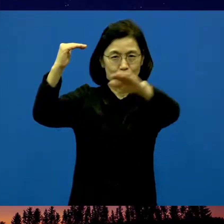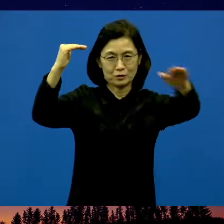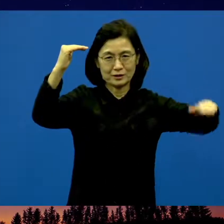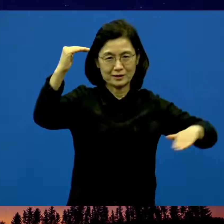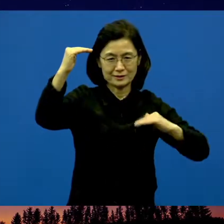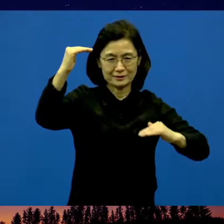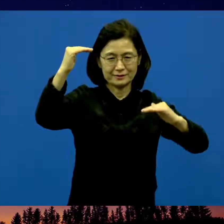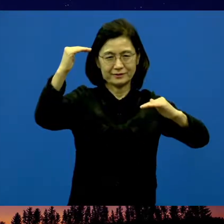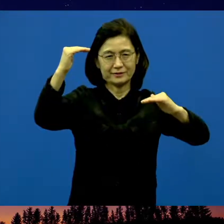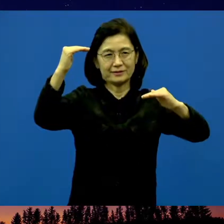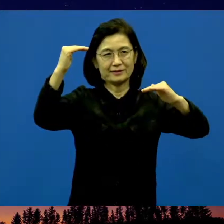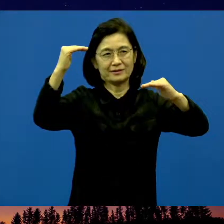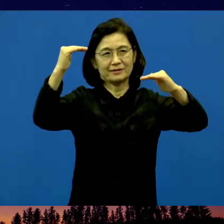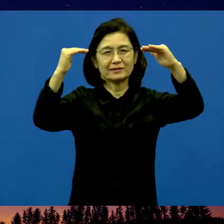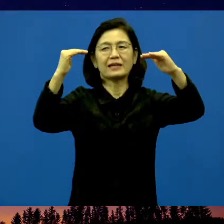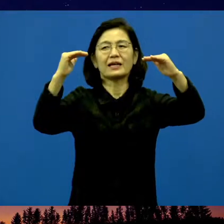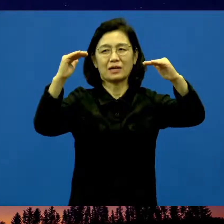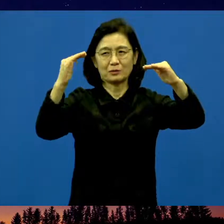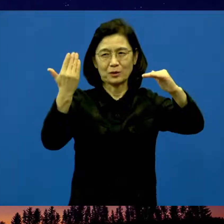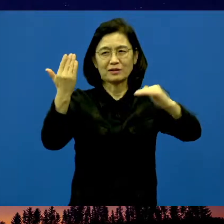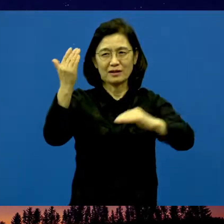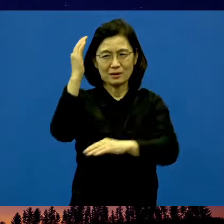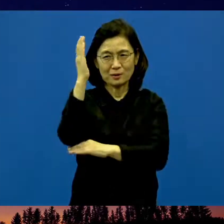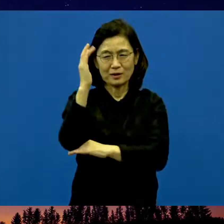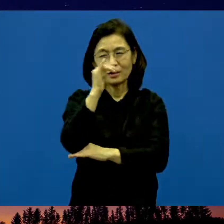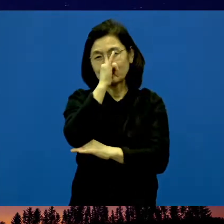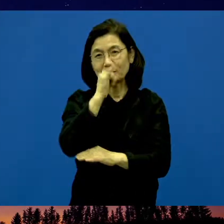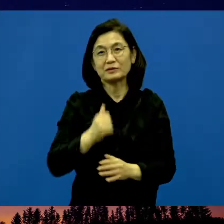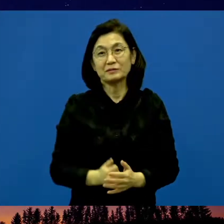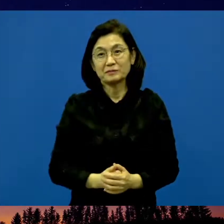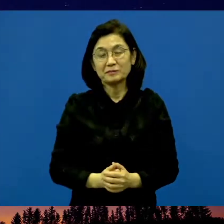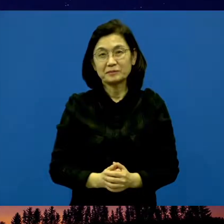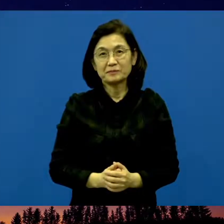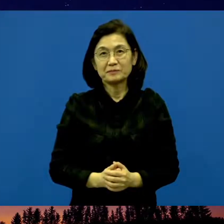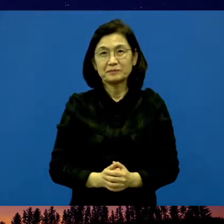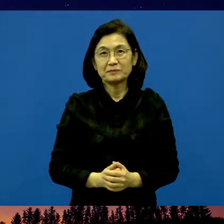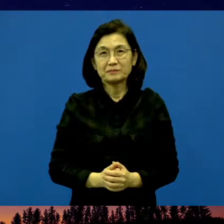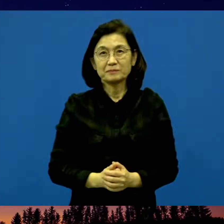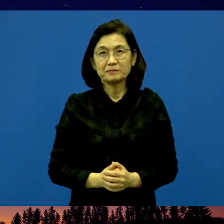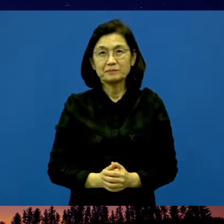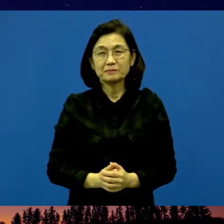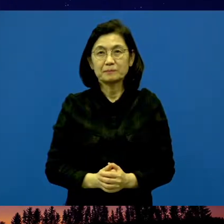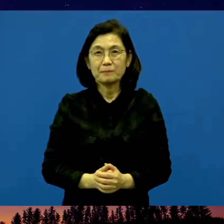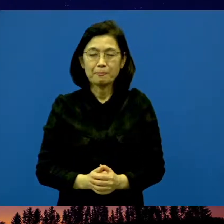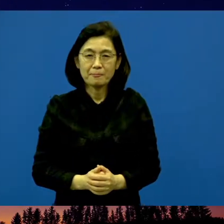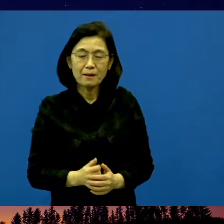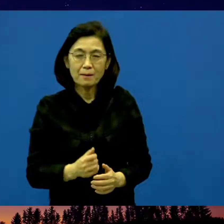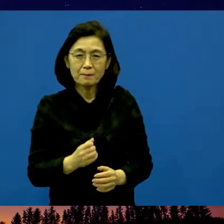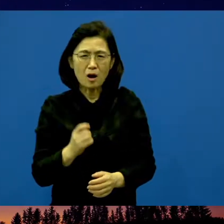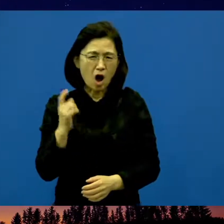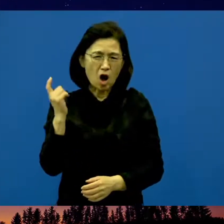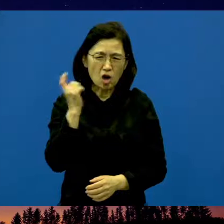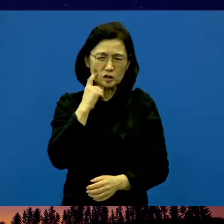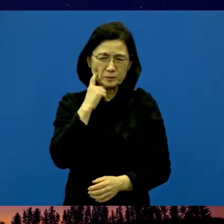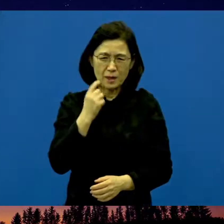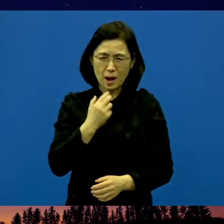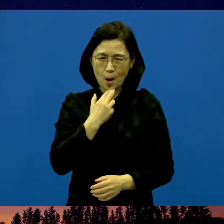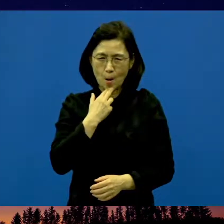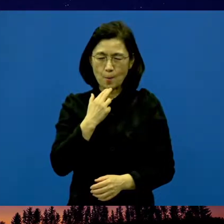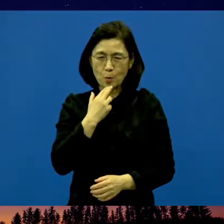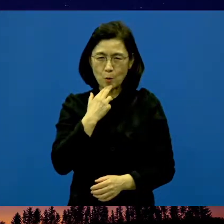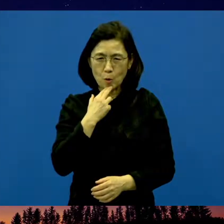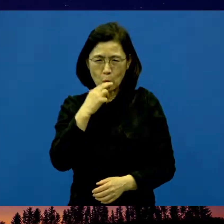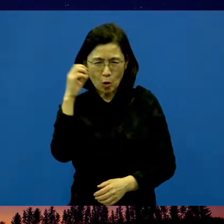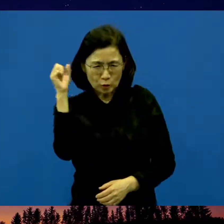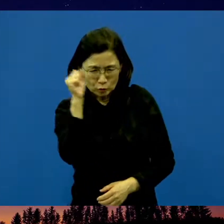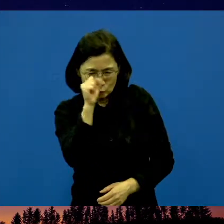우리에 대한 어마어마한 그런 기대죠. 단순히 거짓말을 좀 안 한다거나 이전보다 좀 좋은 일을